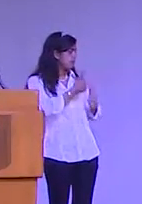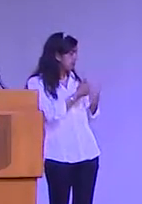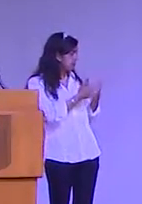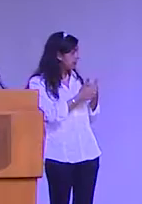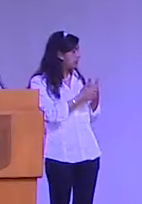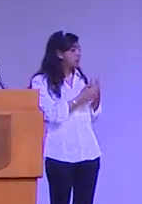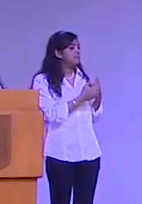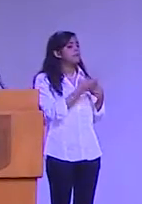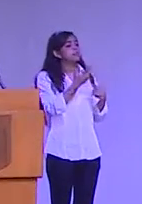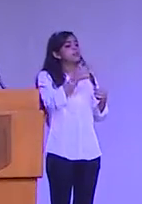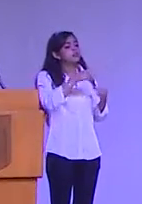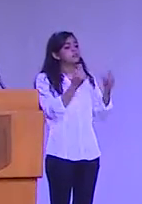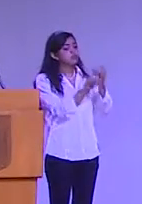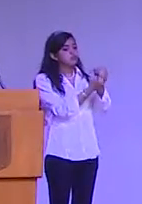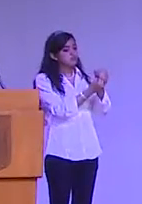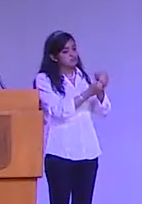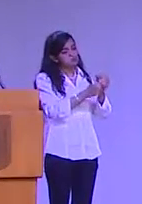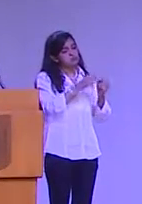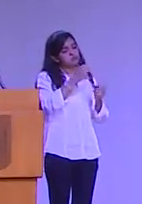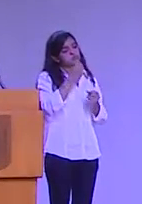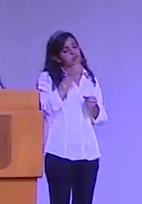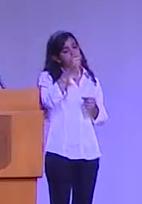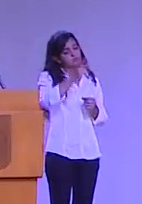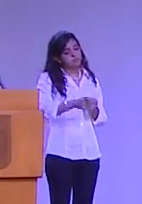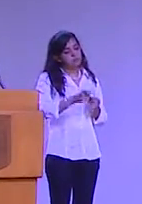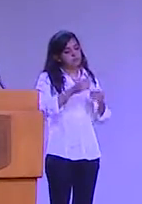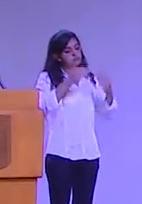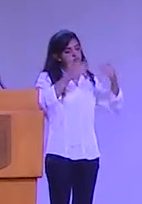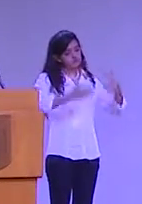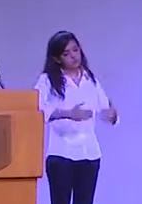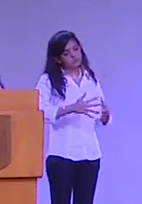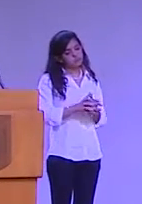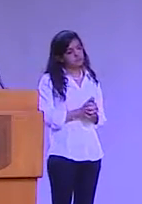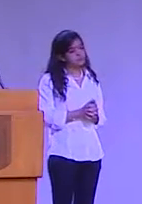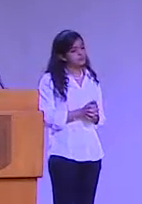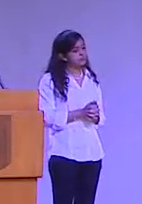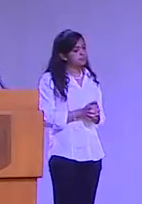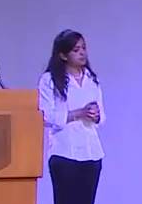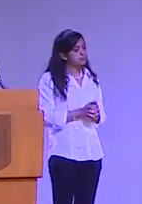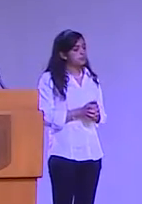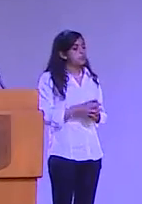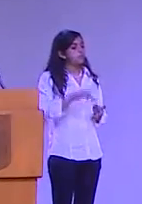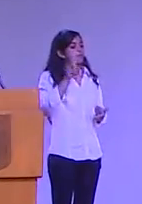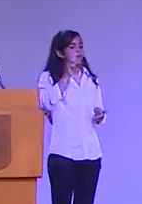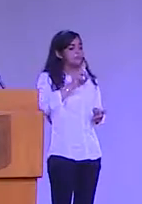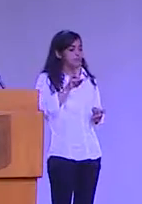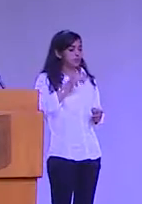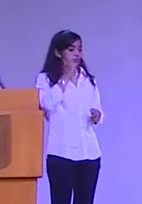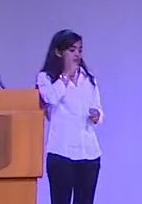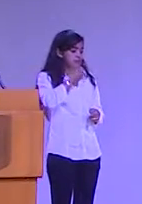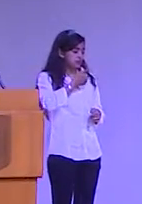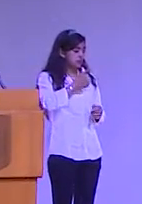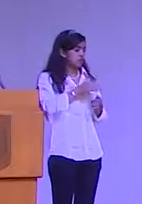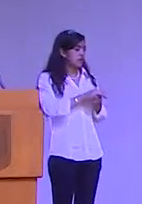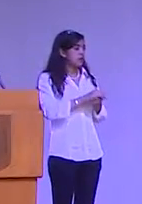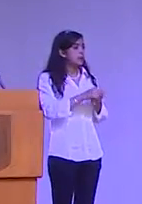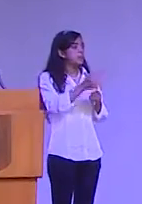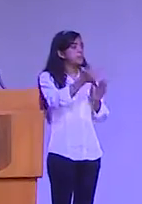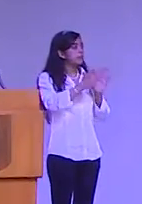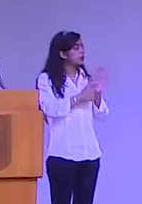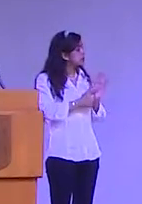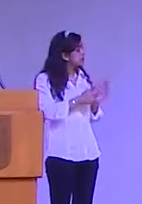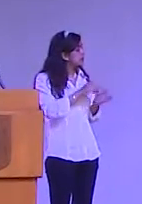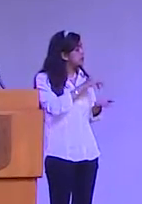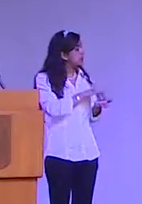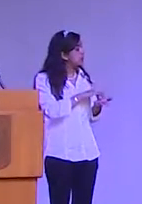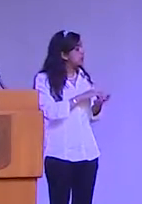personas con discapacidad. El viernes contaremos con la presencia de la ponente internacional, doctora